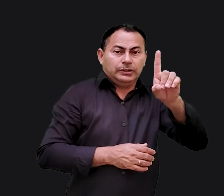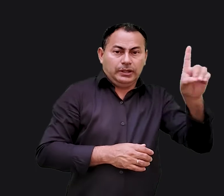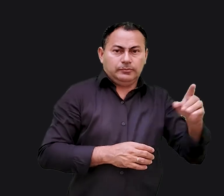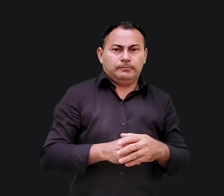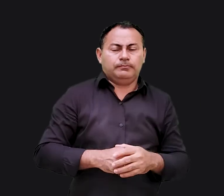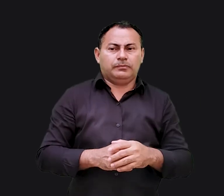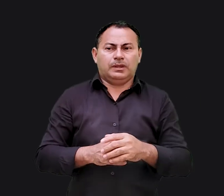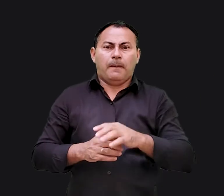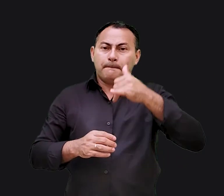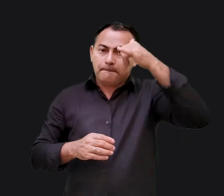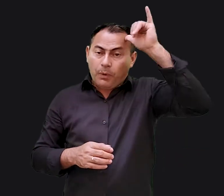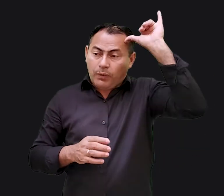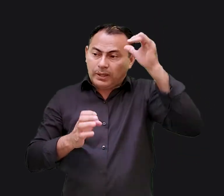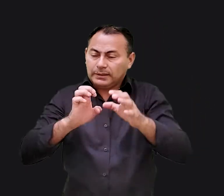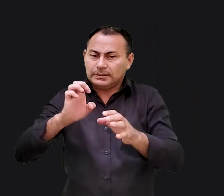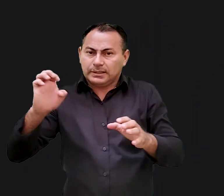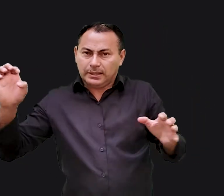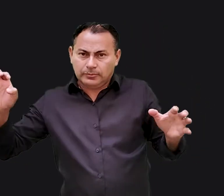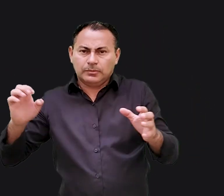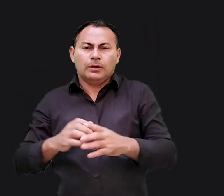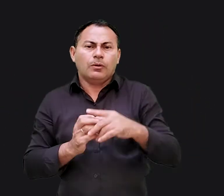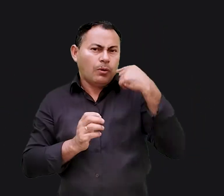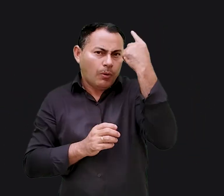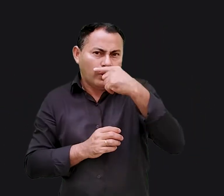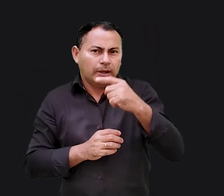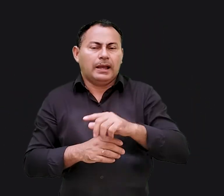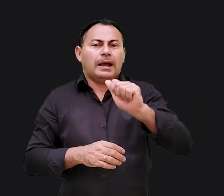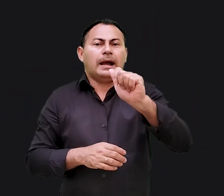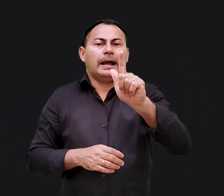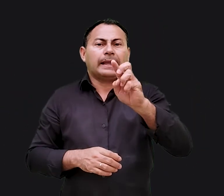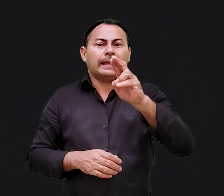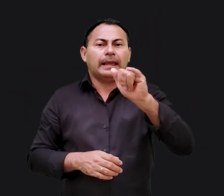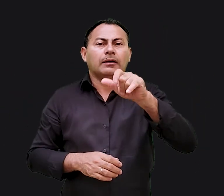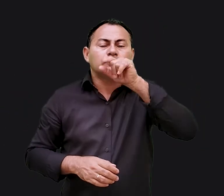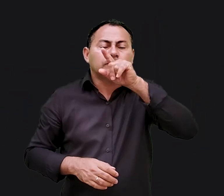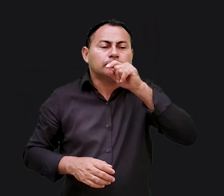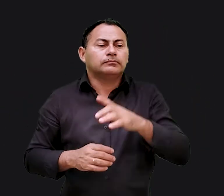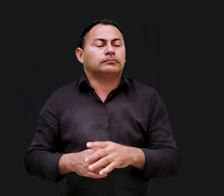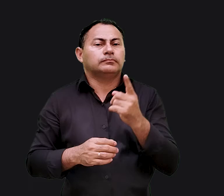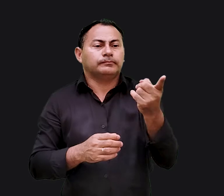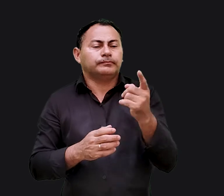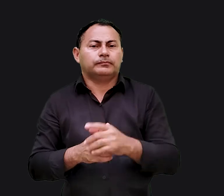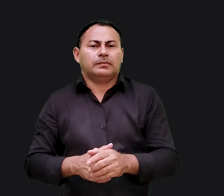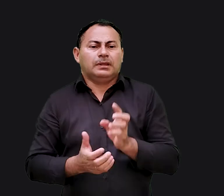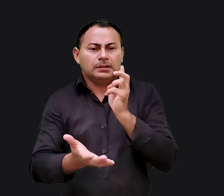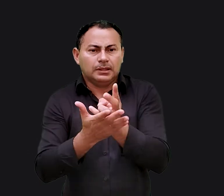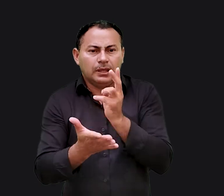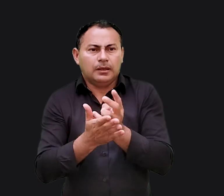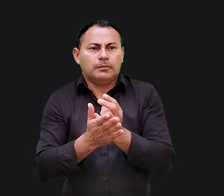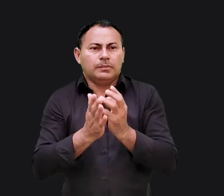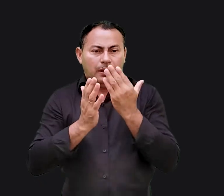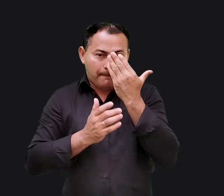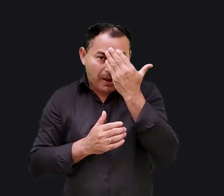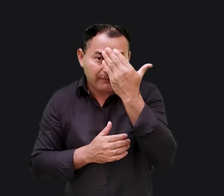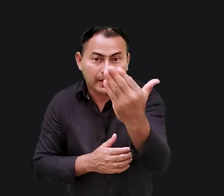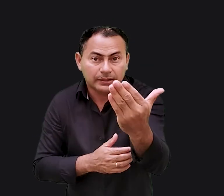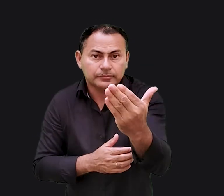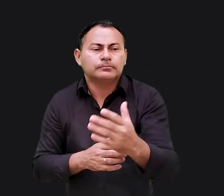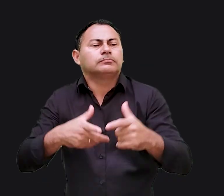direito, rosto de boi no lado esquerdo e rosto de águia. Cada um deles ia sempre para frente.